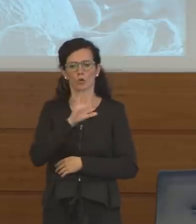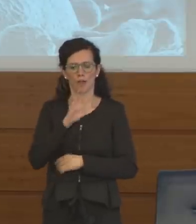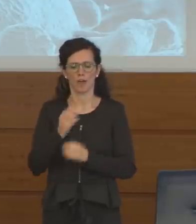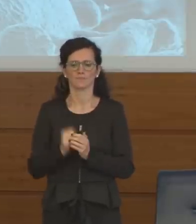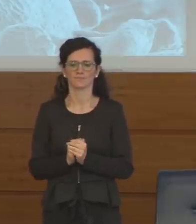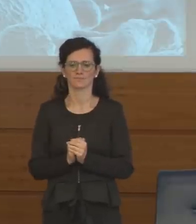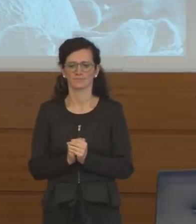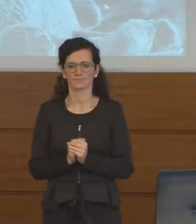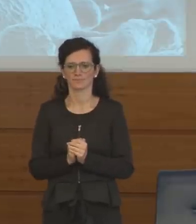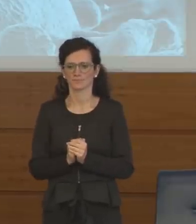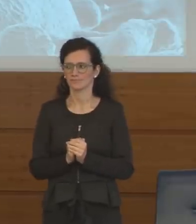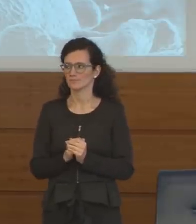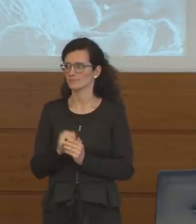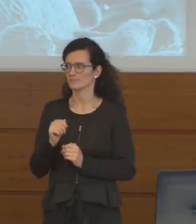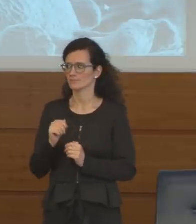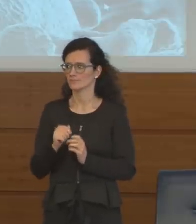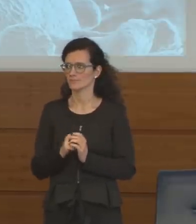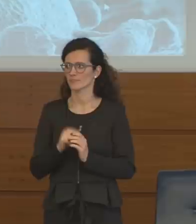stiamo prendendo.